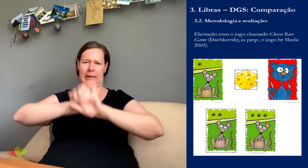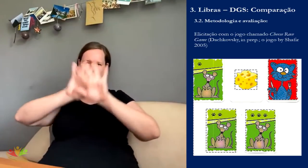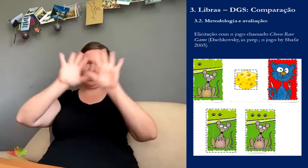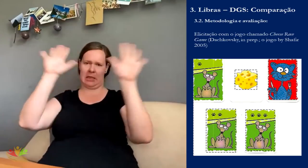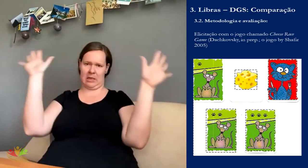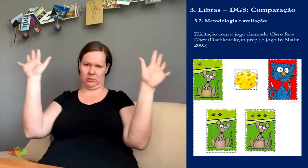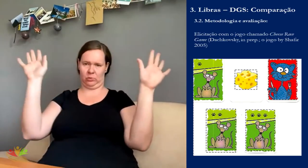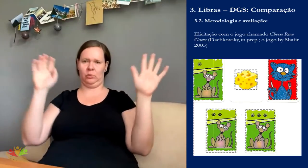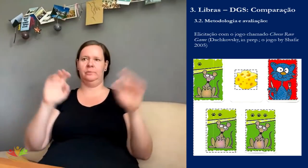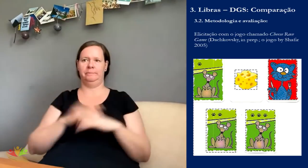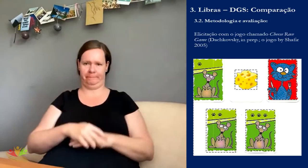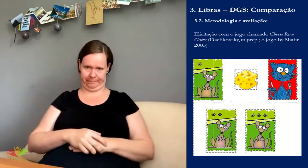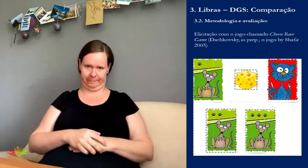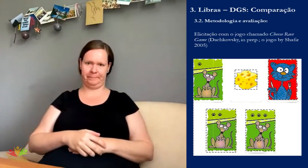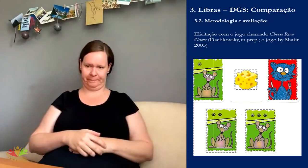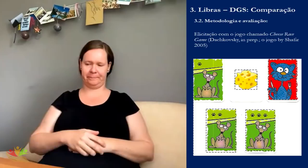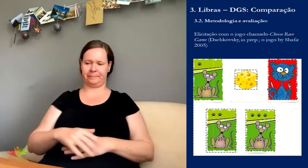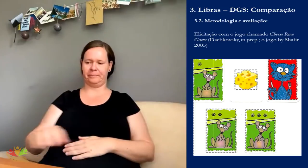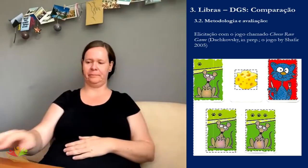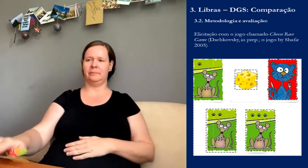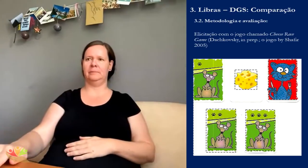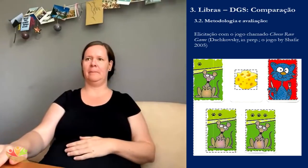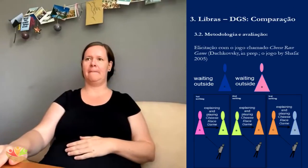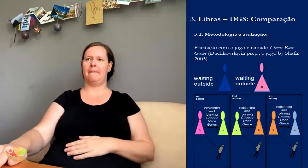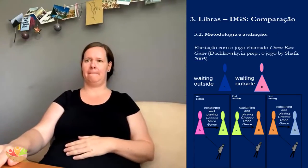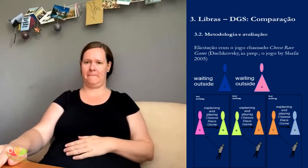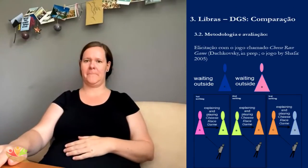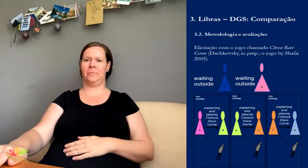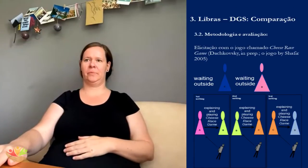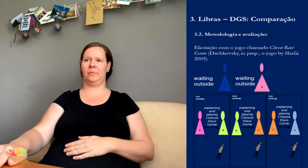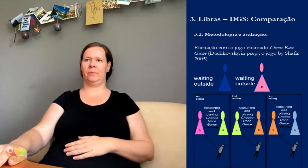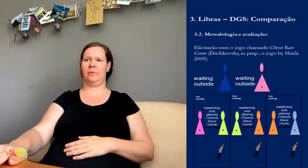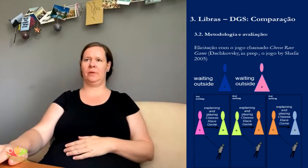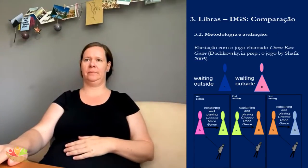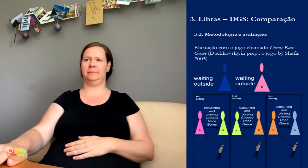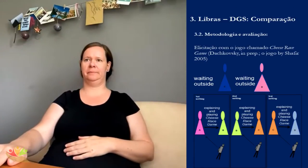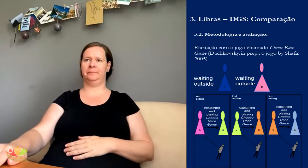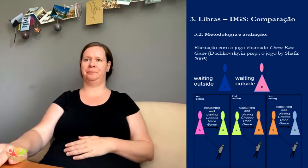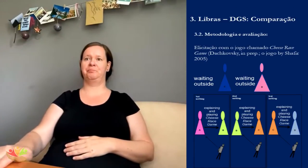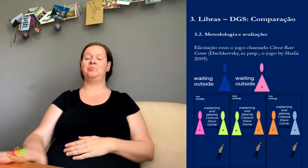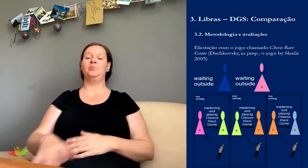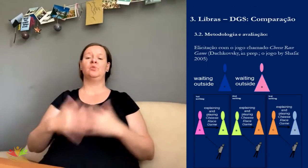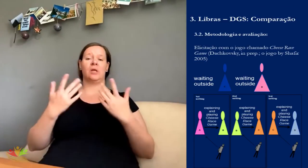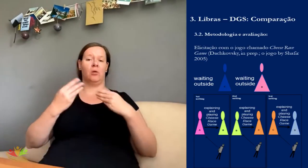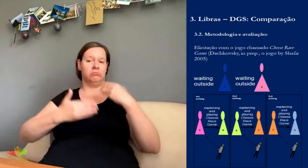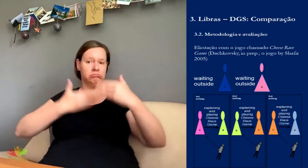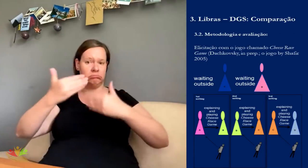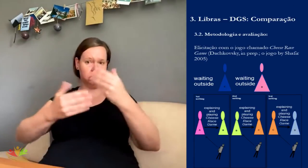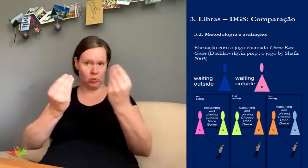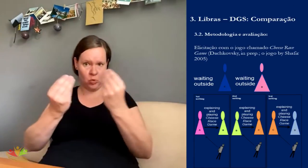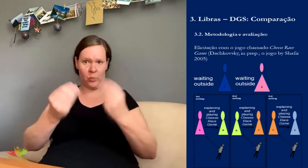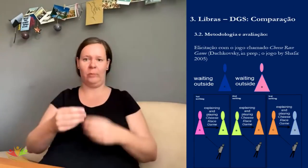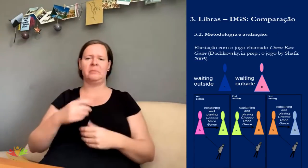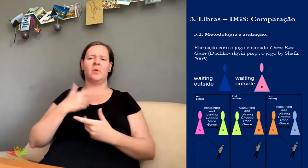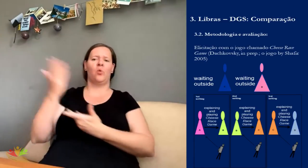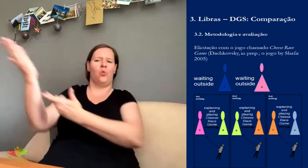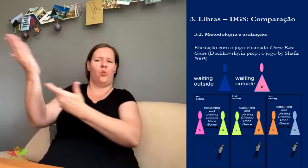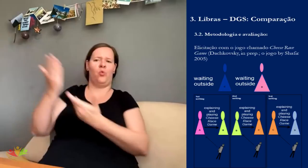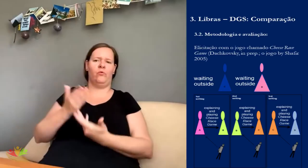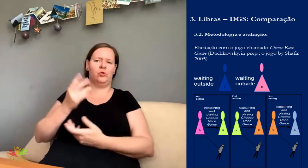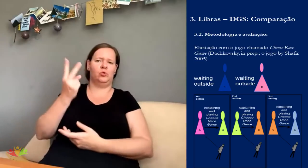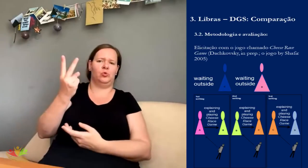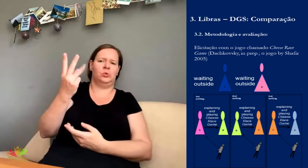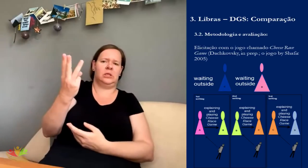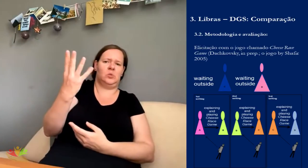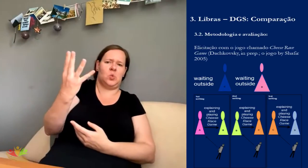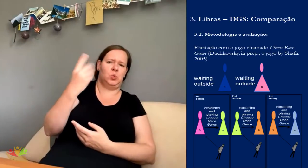isso. Então, nós usamos essa metodologia porque as regras de um jogo envolvem necessariamente a produção de